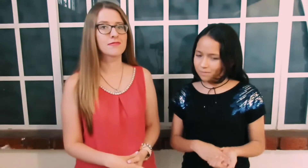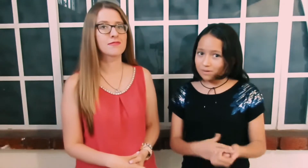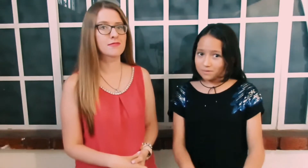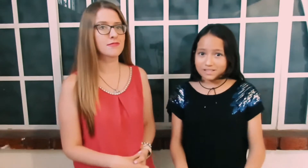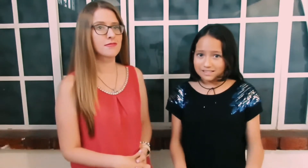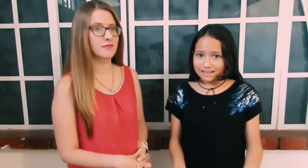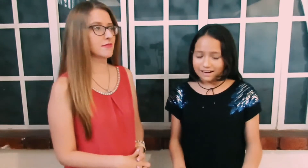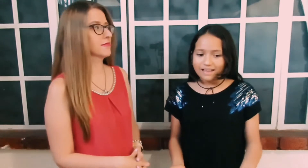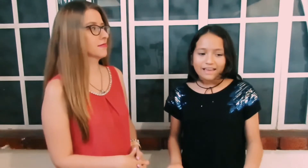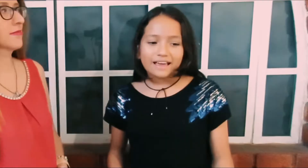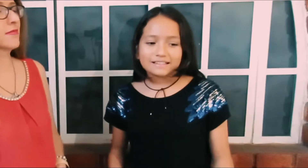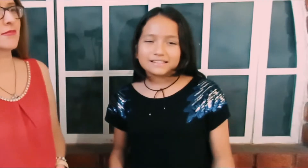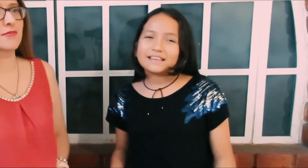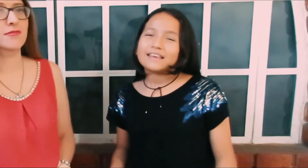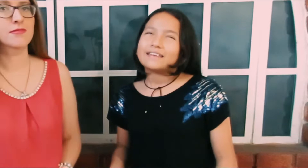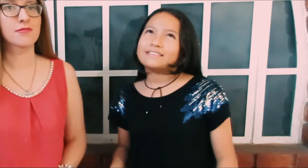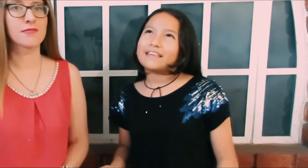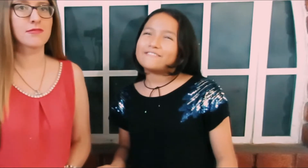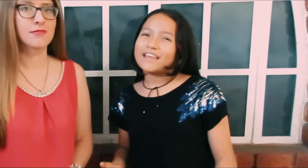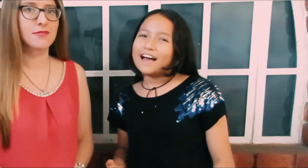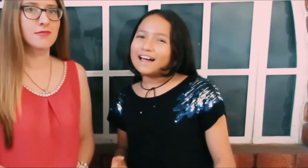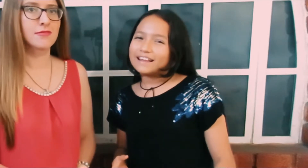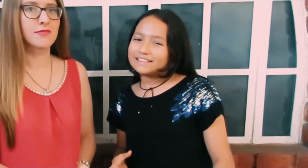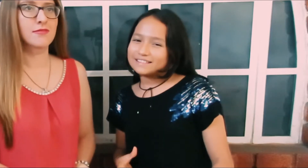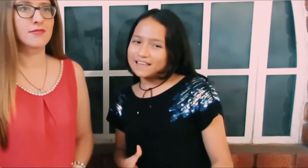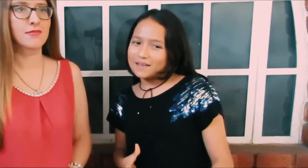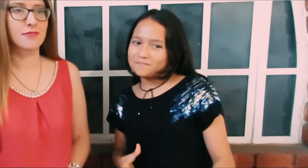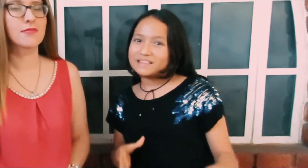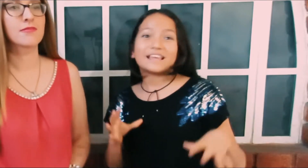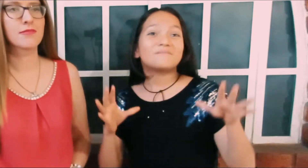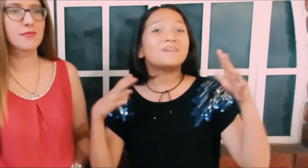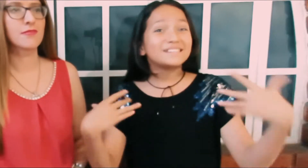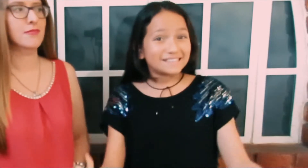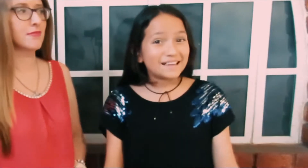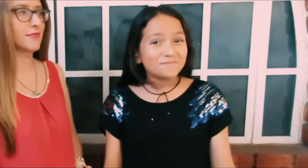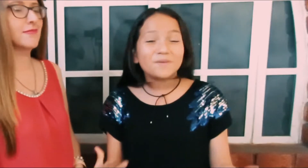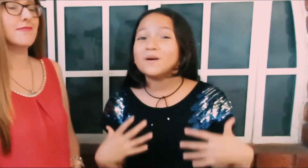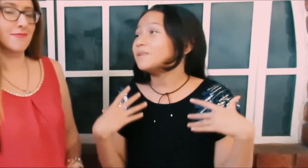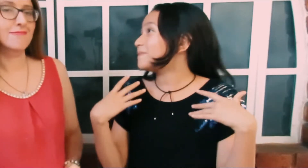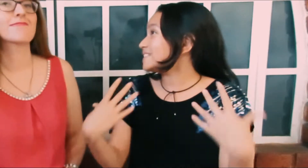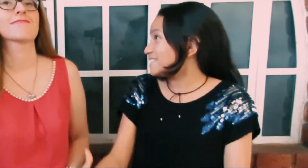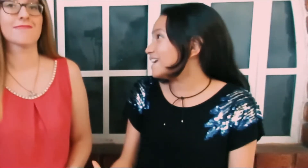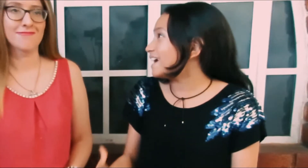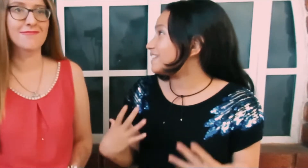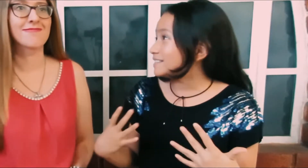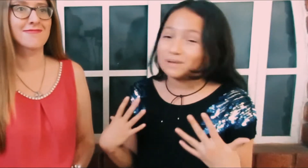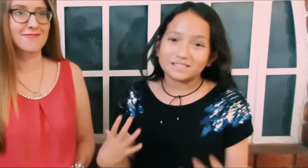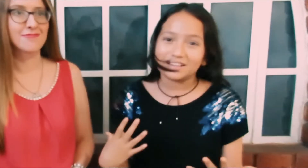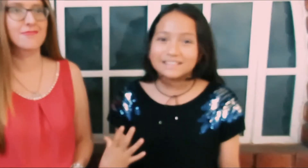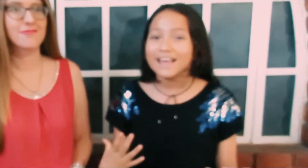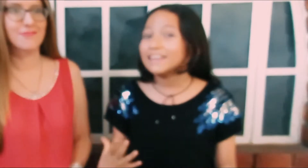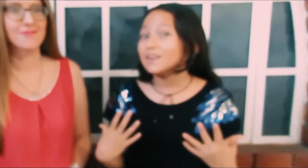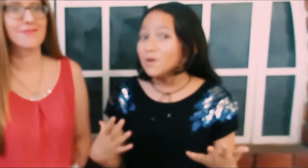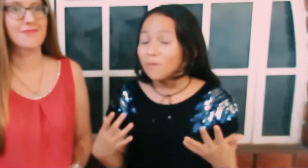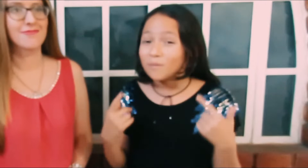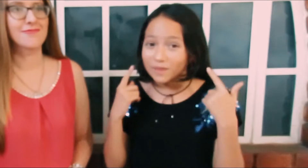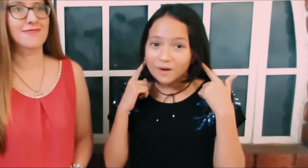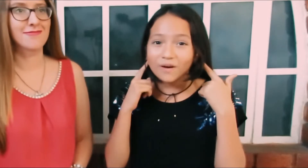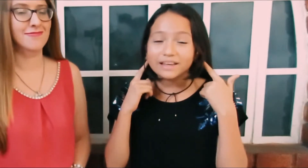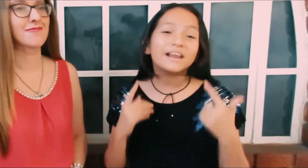podemos hacer es intentar estar más tiempo más cerca de las personas que no pueden oír